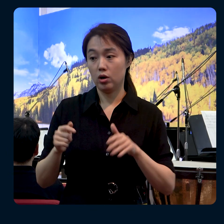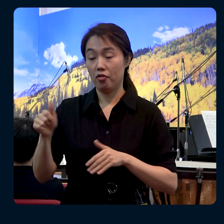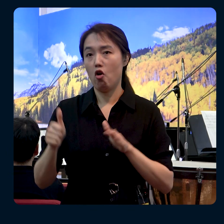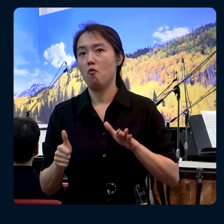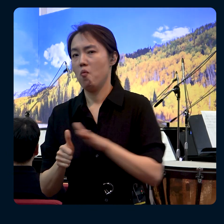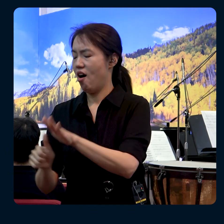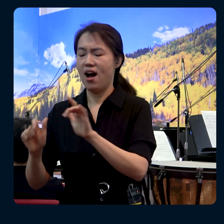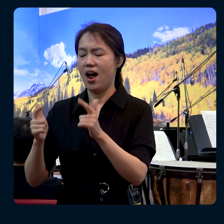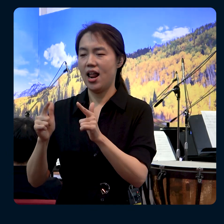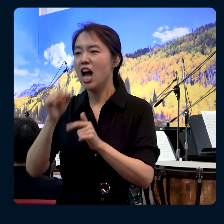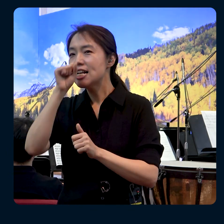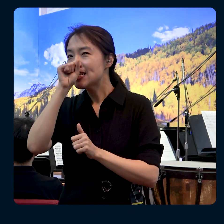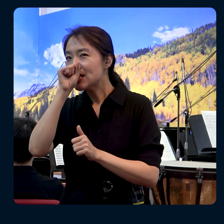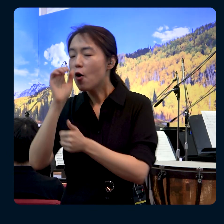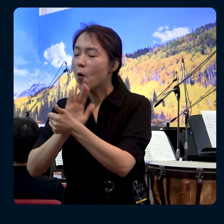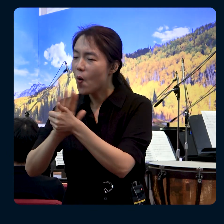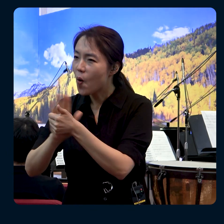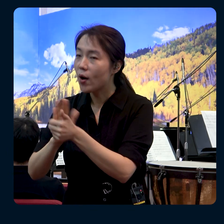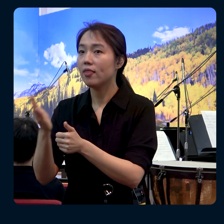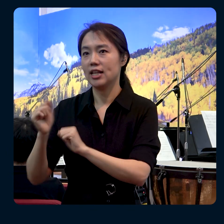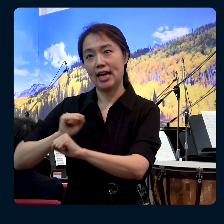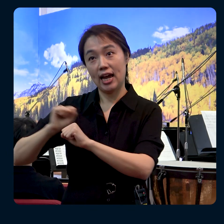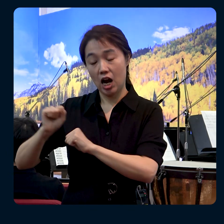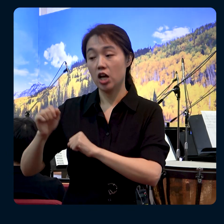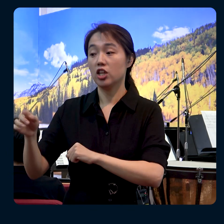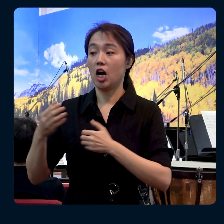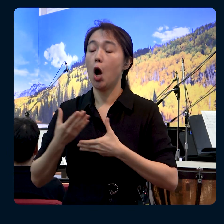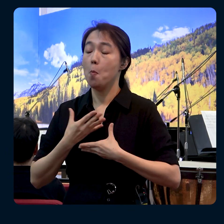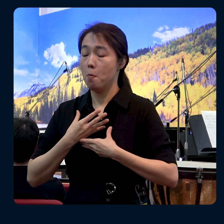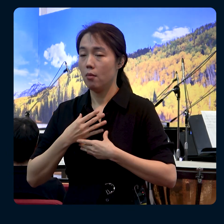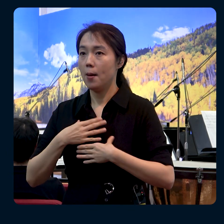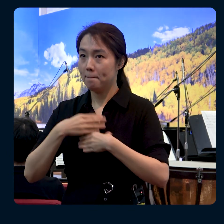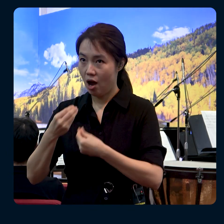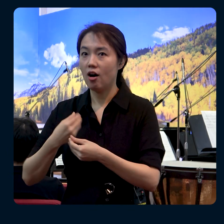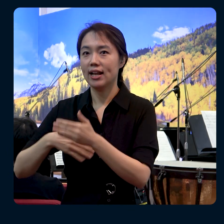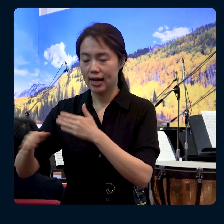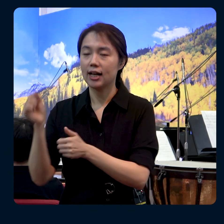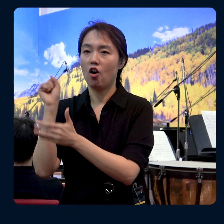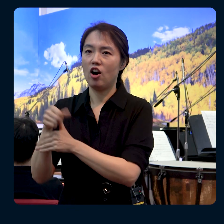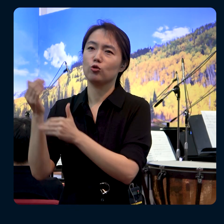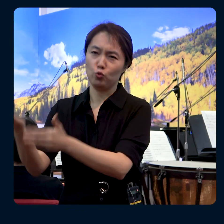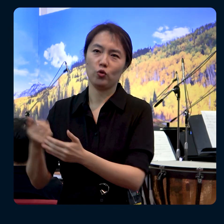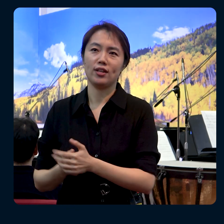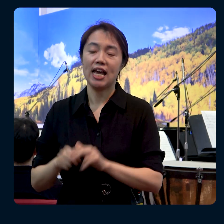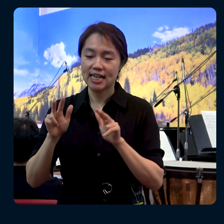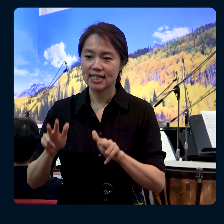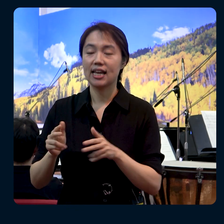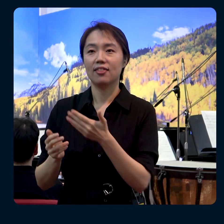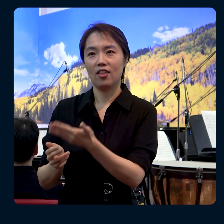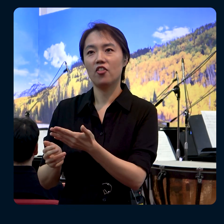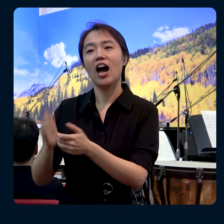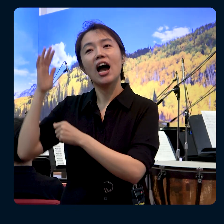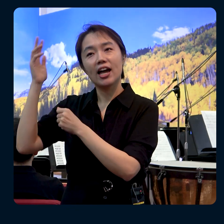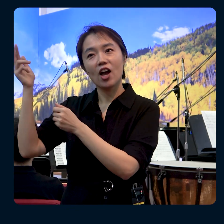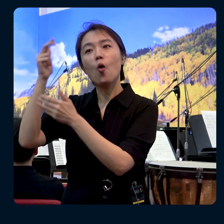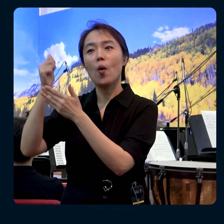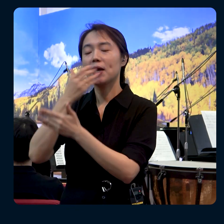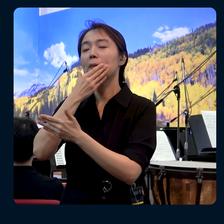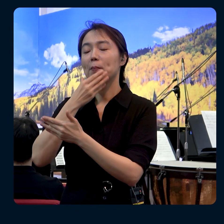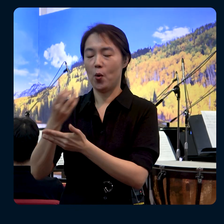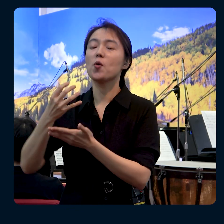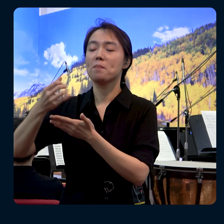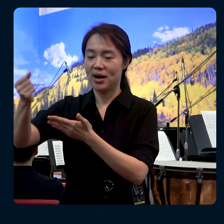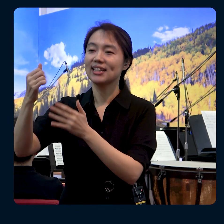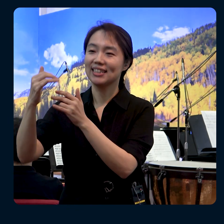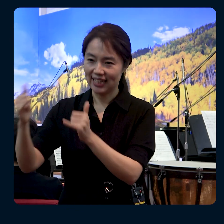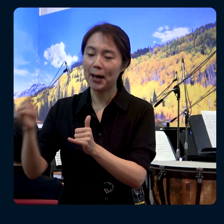너를 범하지 아니하고 선한 일만 내게 행하여 내가 평안히 가게 하였음이니라. 이제 너는 여호와께